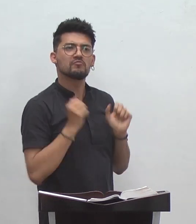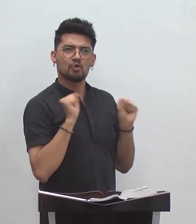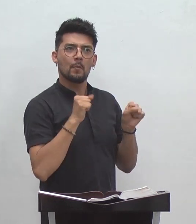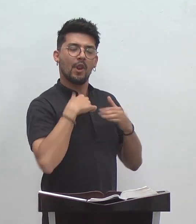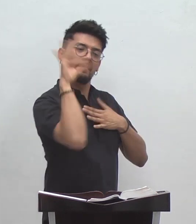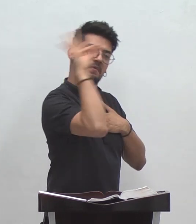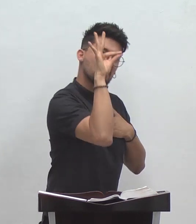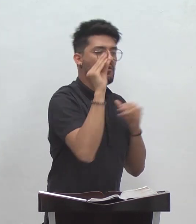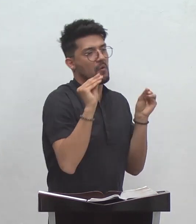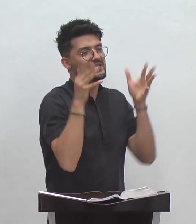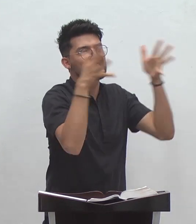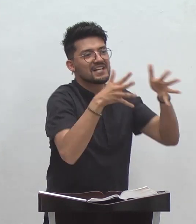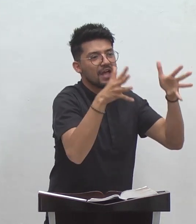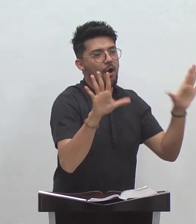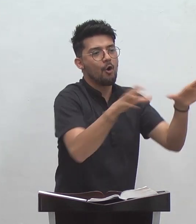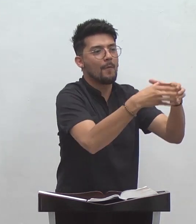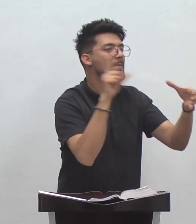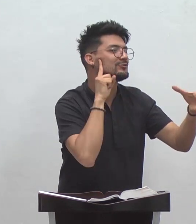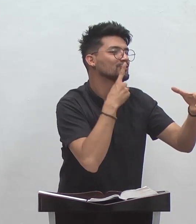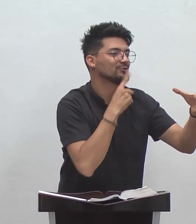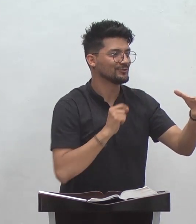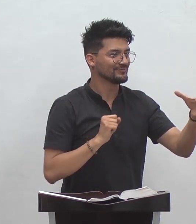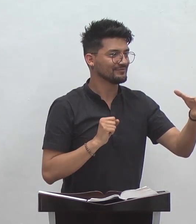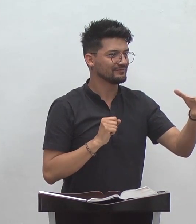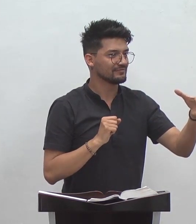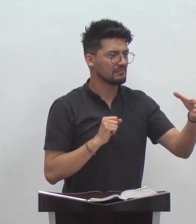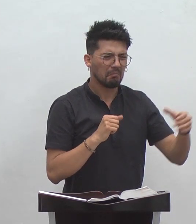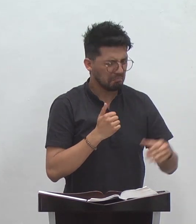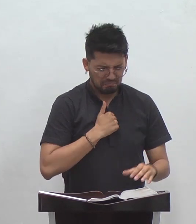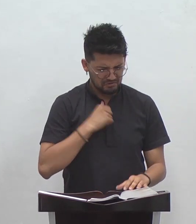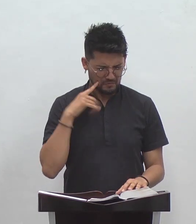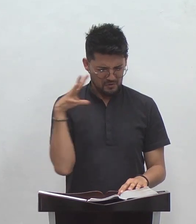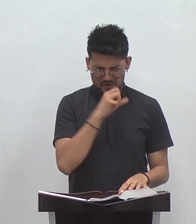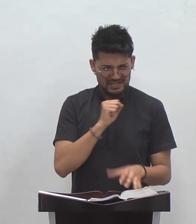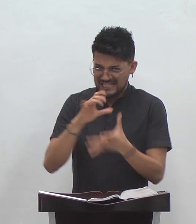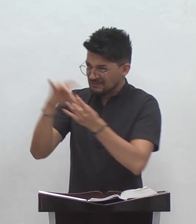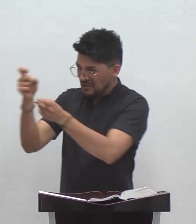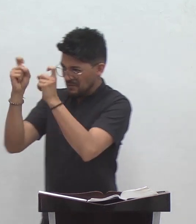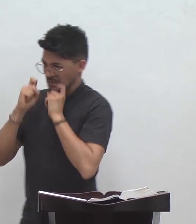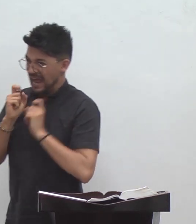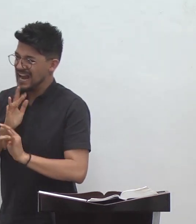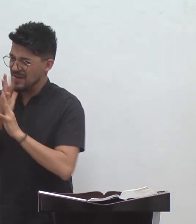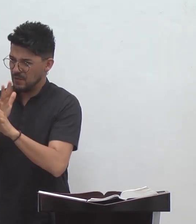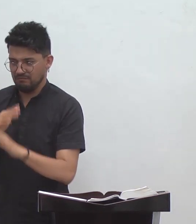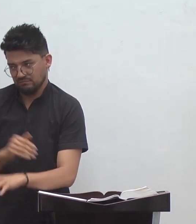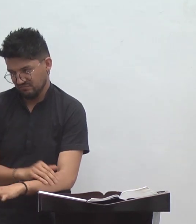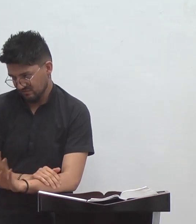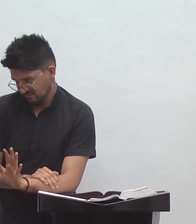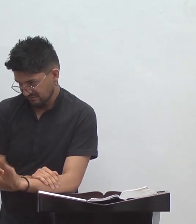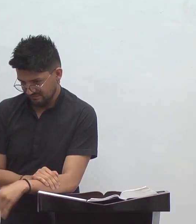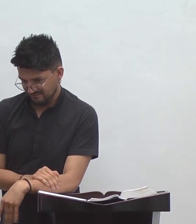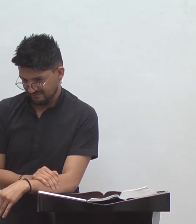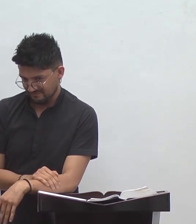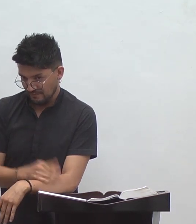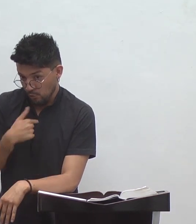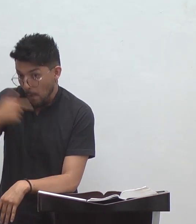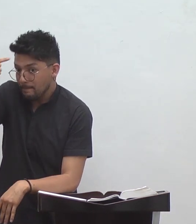Señor ha dado diferentes dones, ¿cierto? Dones para enseñar, dones para predicar a uno de los sordos. Pero yo nunca imaginé que el Señor